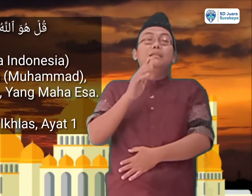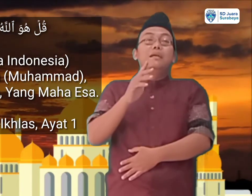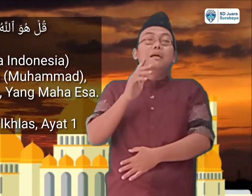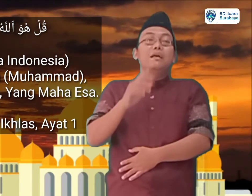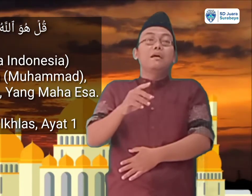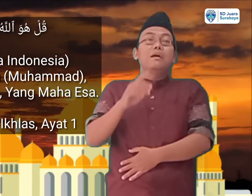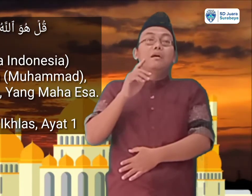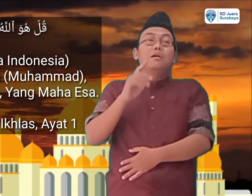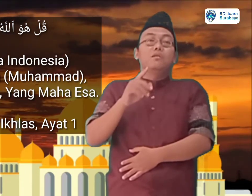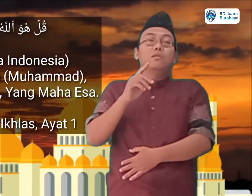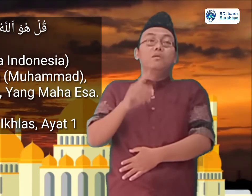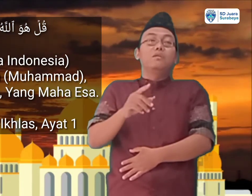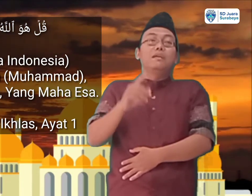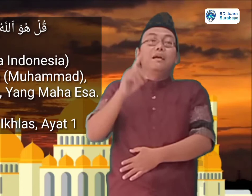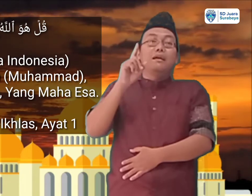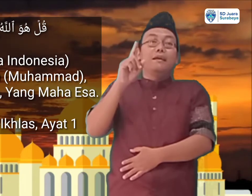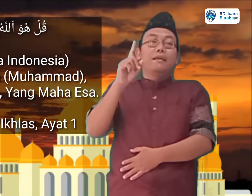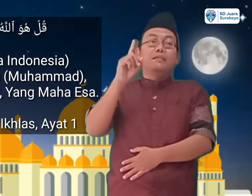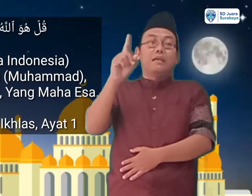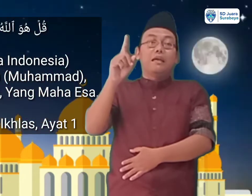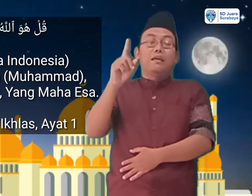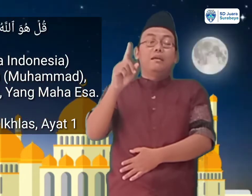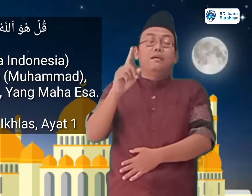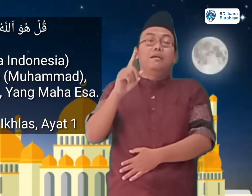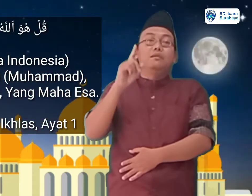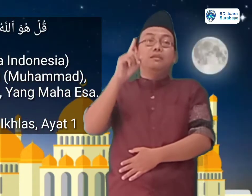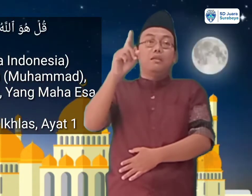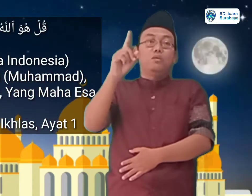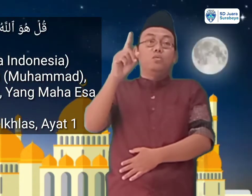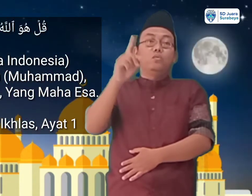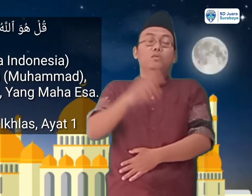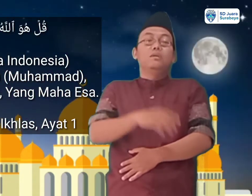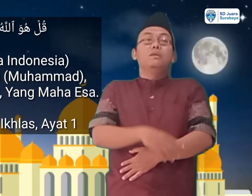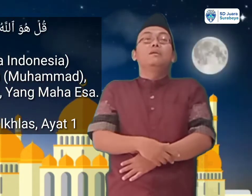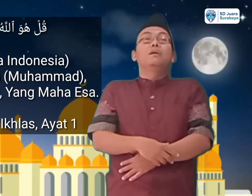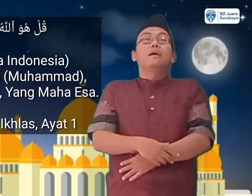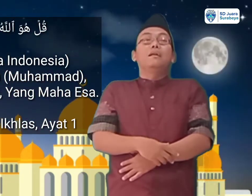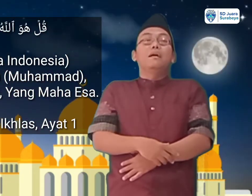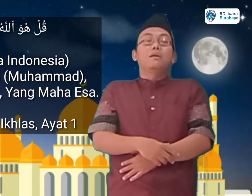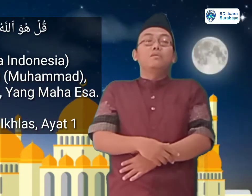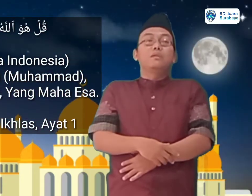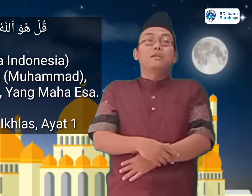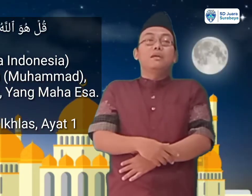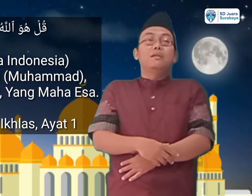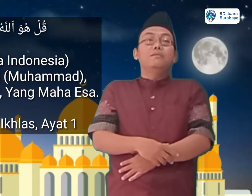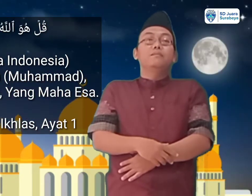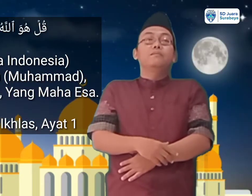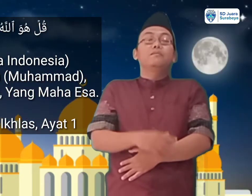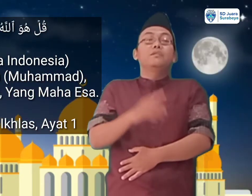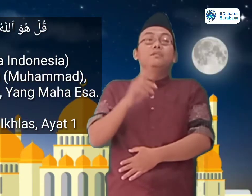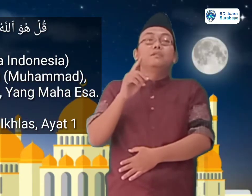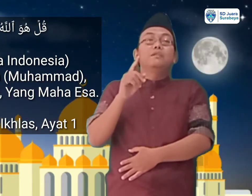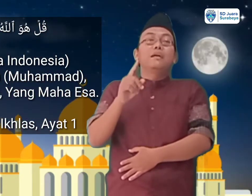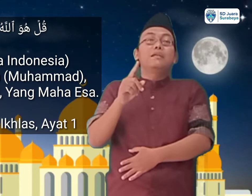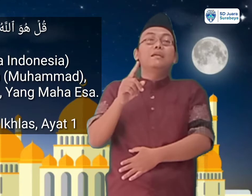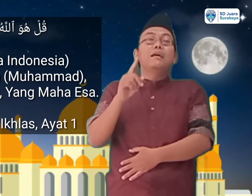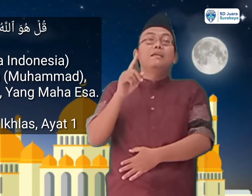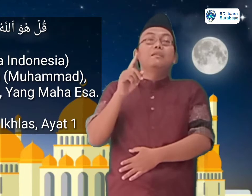yang Esa, satu. Anak-anakku sekalian, dari ayat tersebut